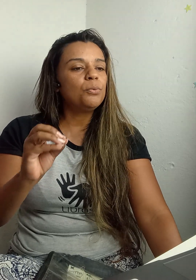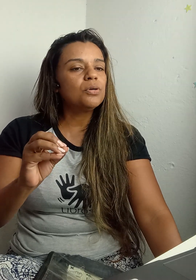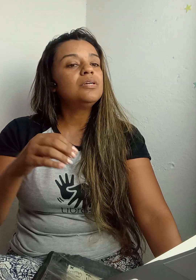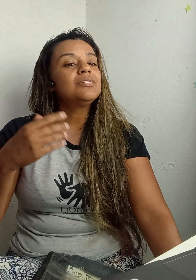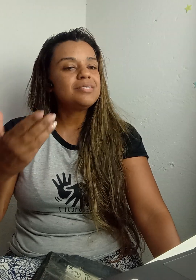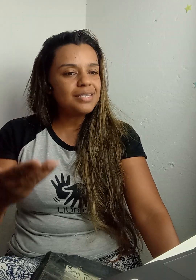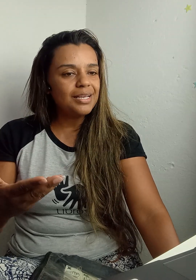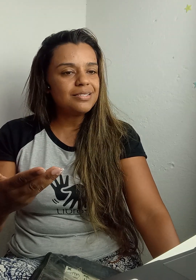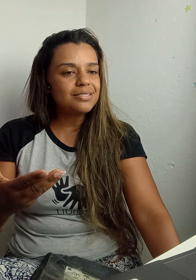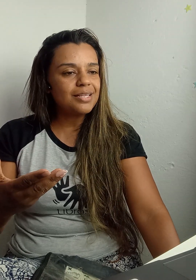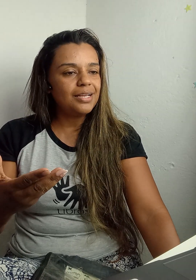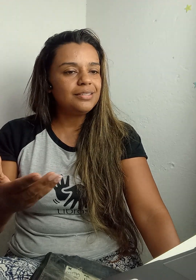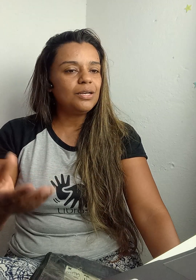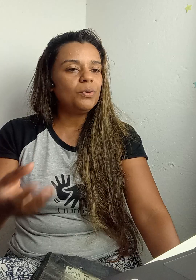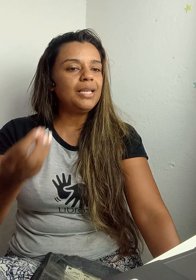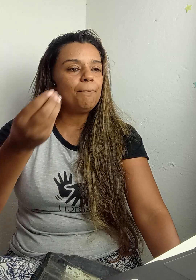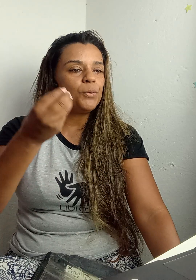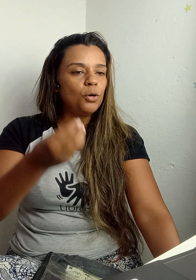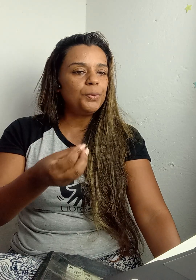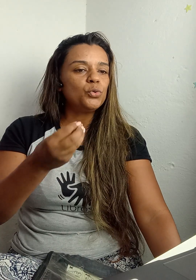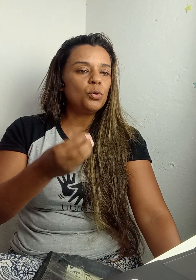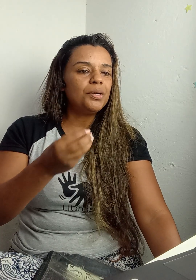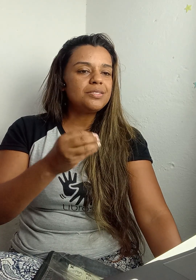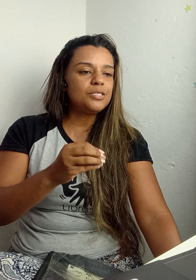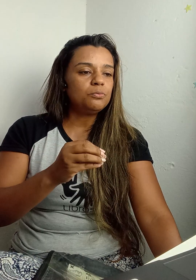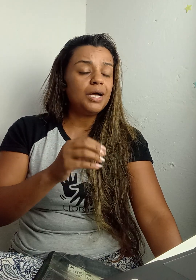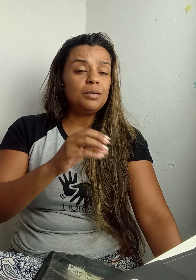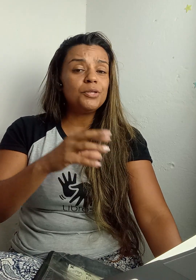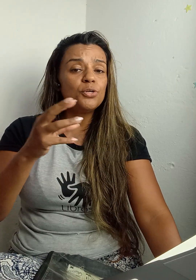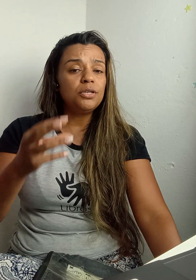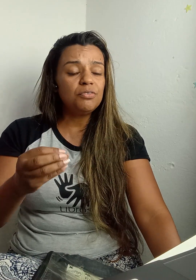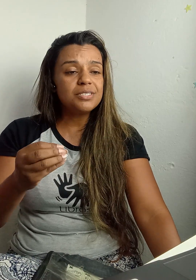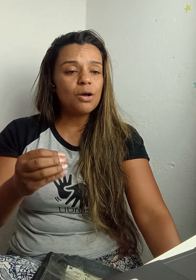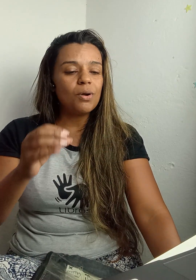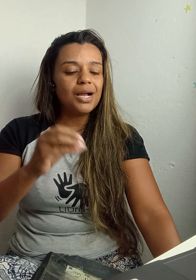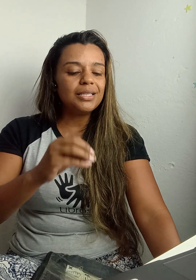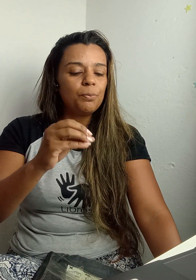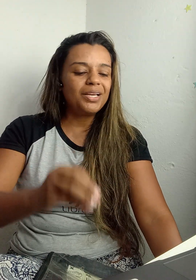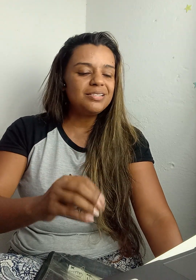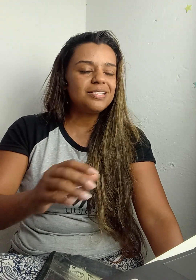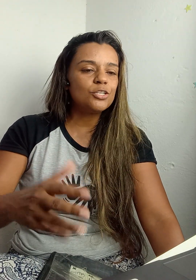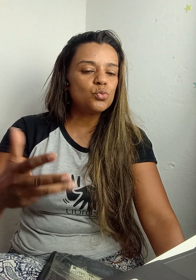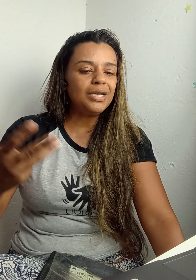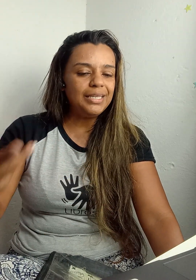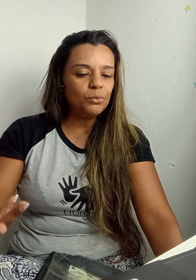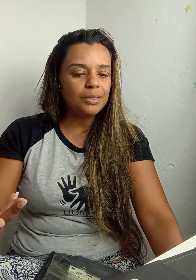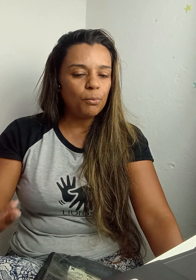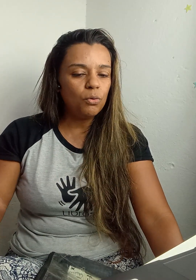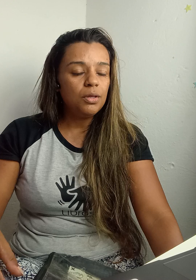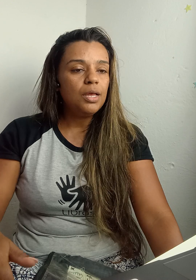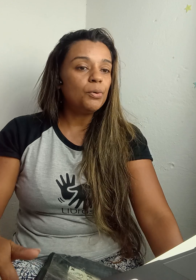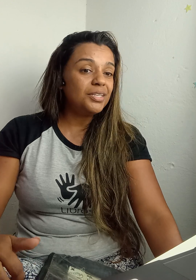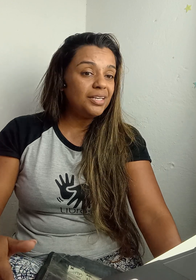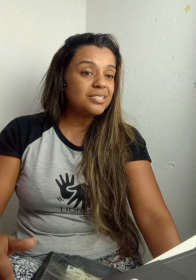por sinais, tá? Então ela é própria do Brasil. A Libras não é universal. Cada país tem a sua língua, tá bom? Poderia